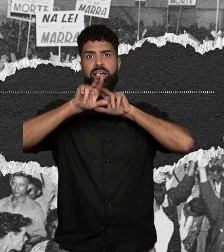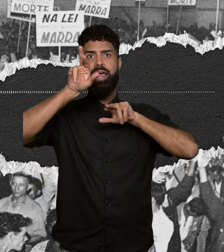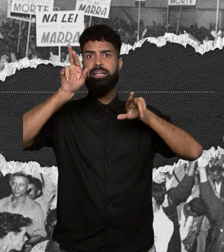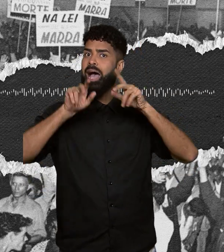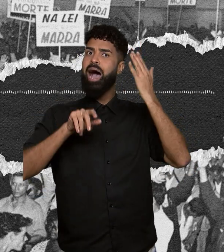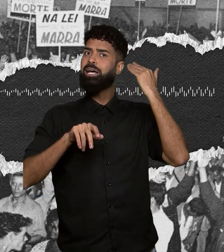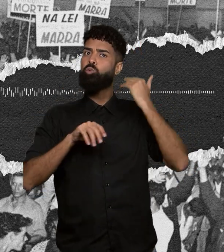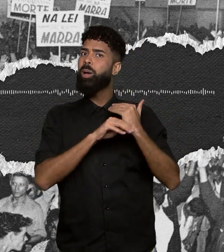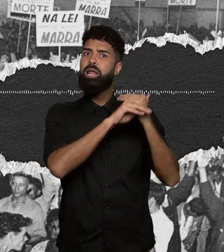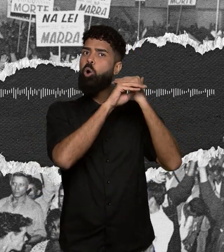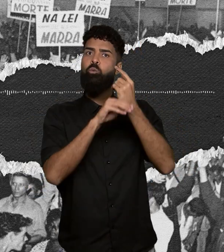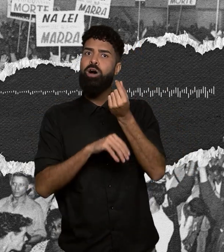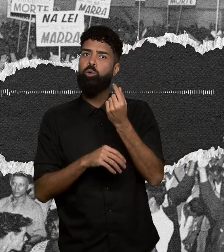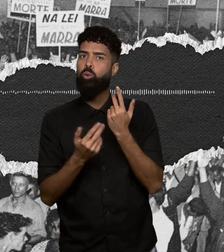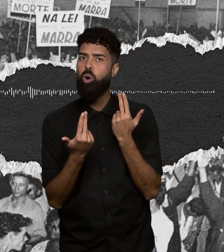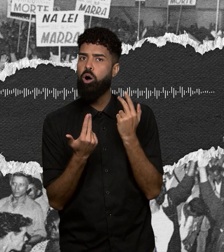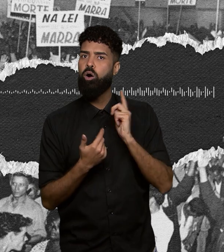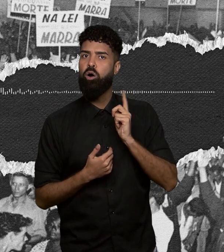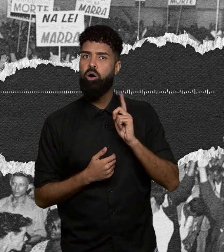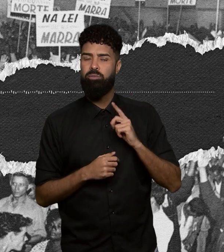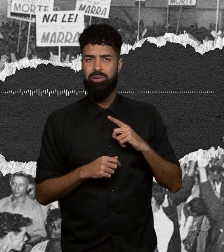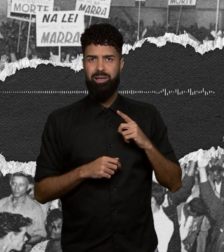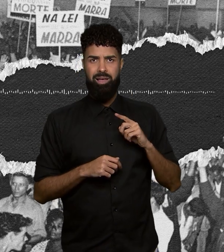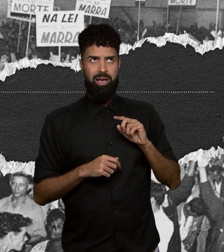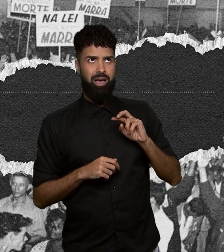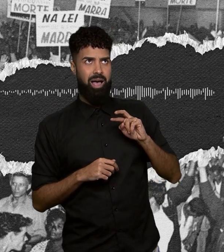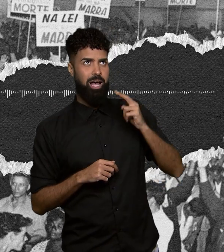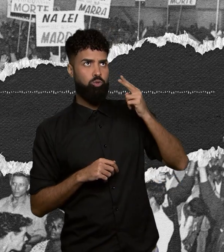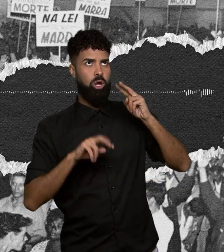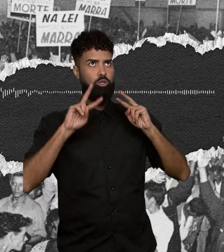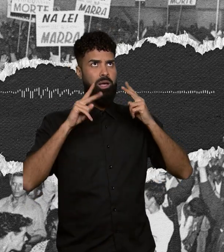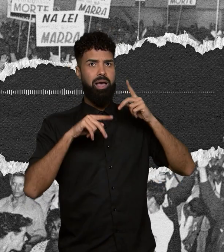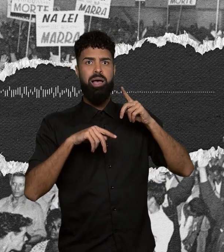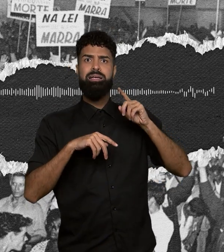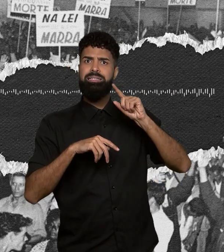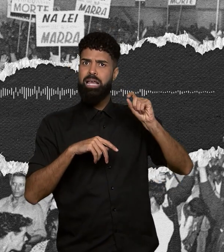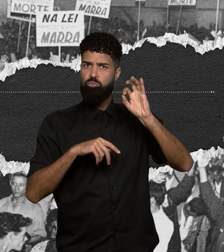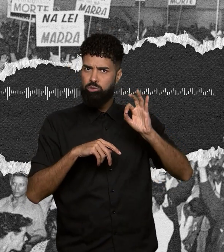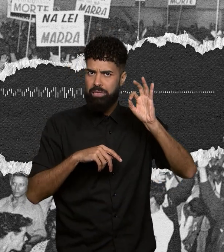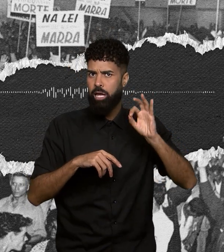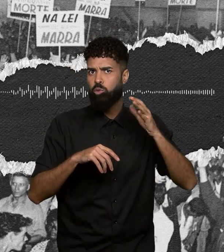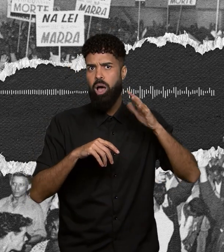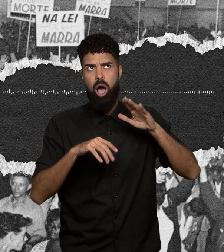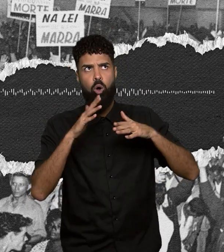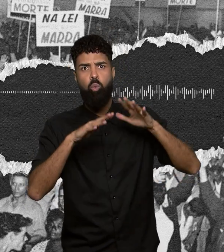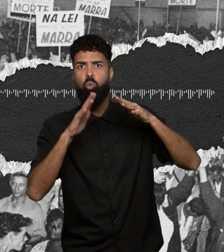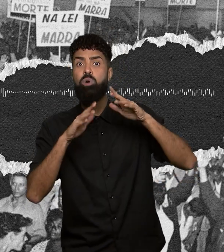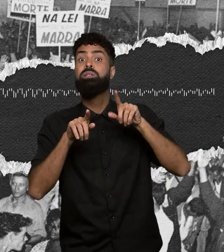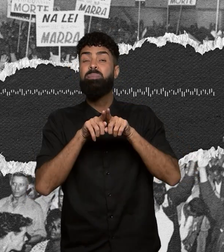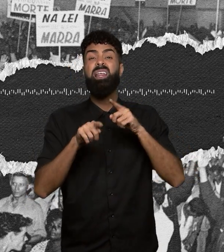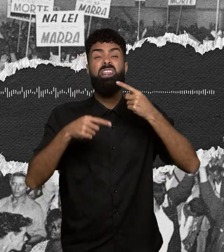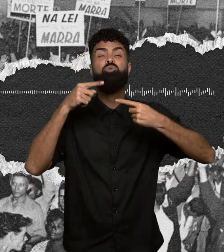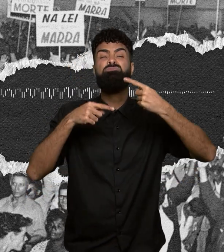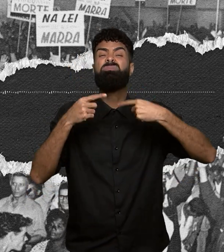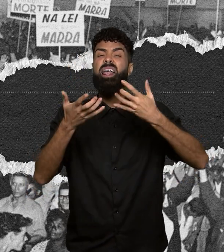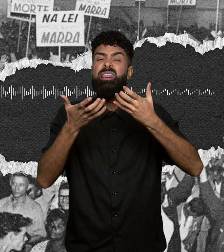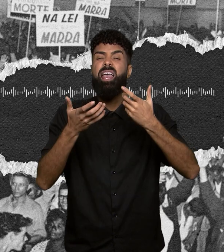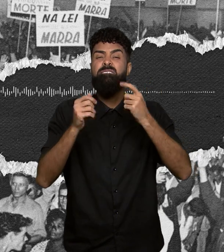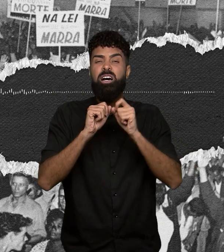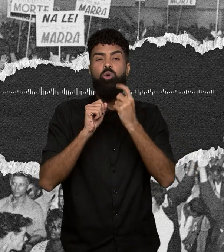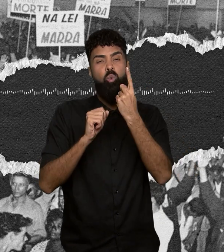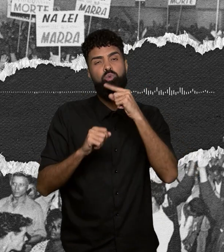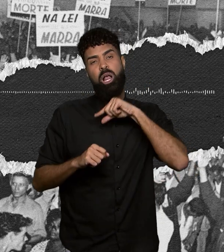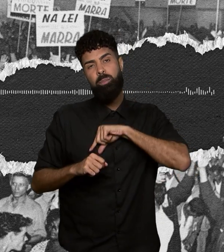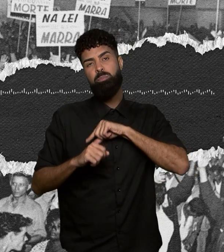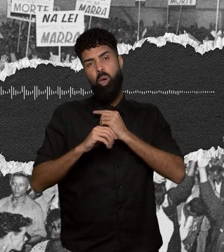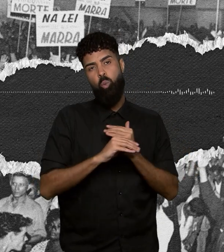todo o país os índices de reajuste chegavam a 100% e ainda se discutia a unificação de um salário mínimo nacional tá na